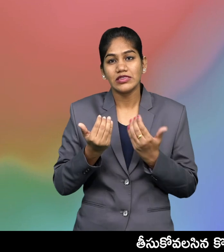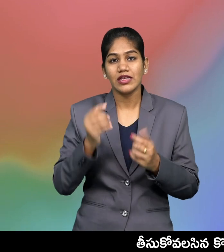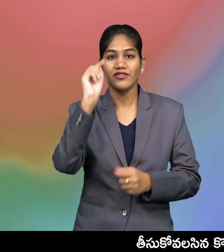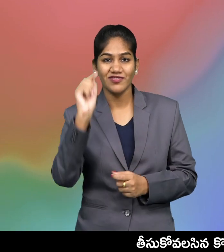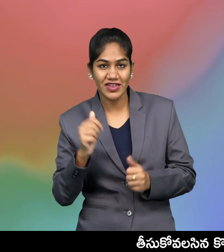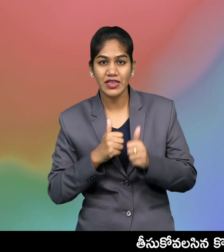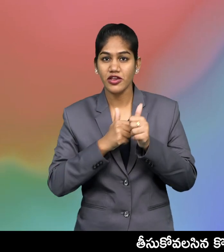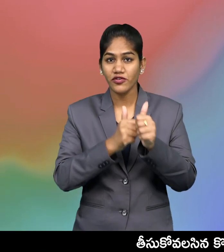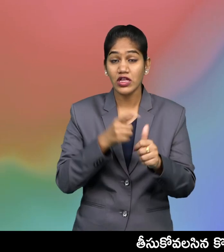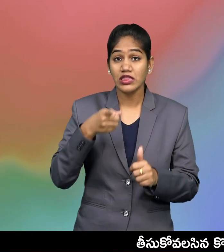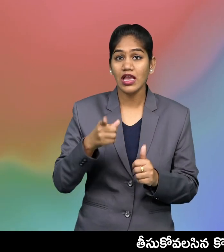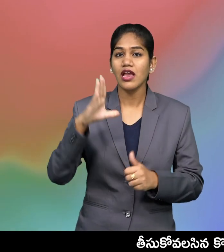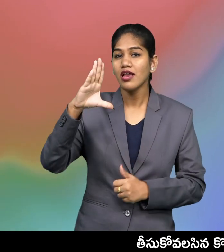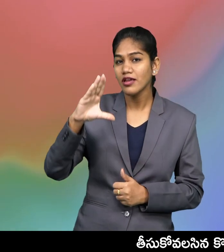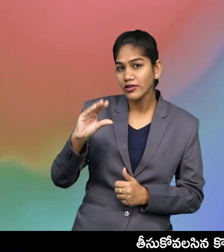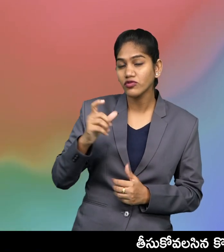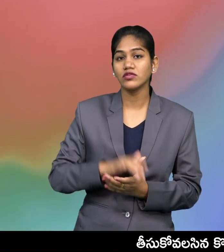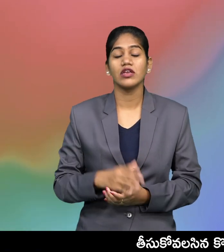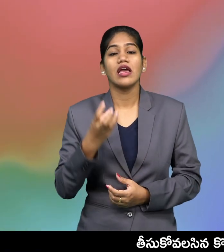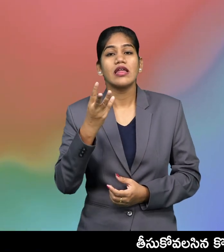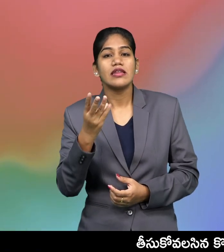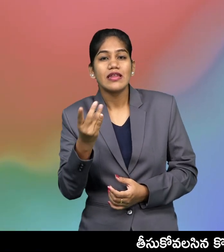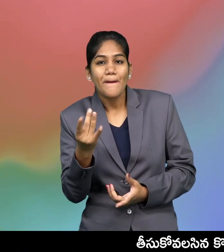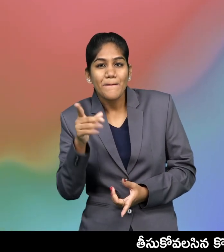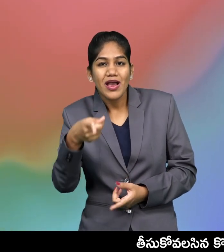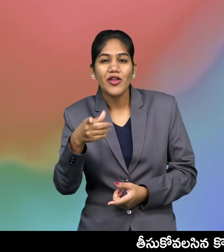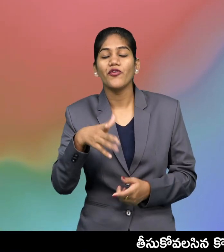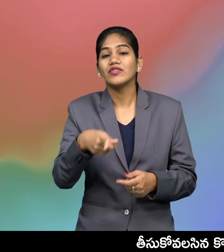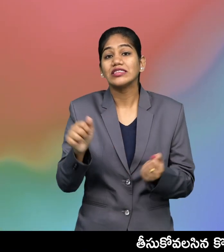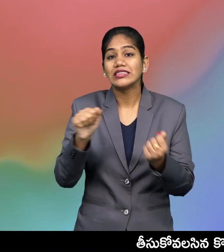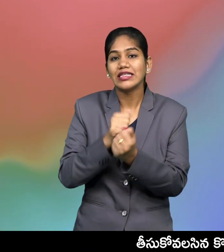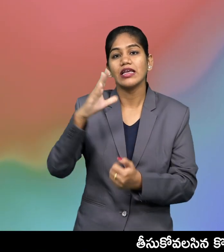తీసుకోవలసిన కొన్ని భద్రతా చర్యలను గుర్తించడానికి ప్రయత్నిద్దాం.